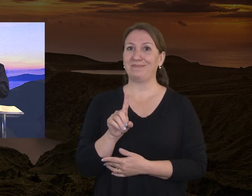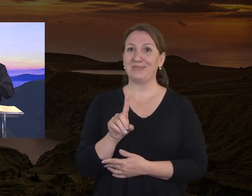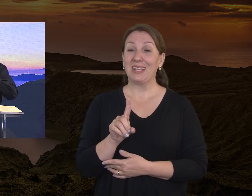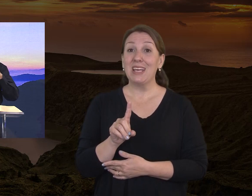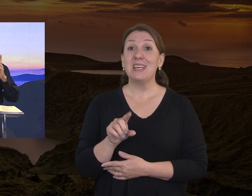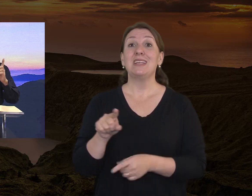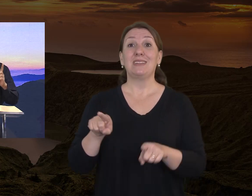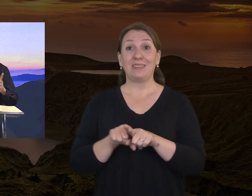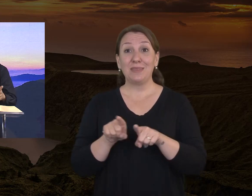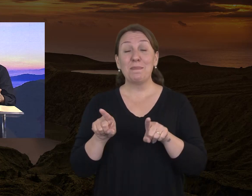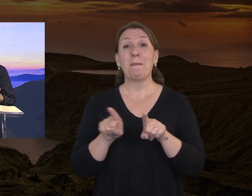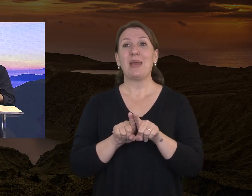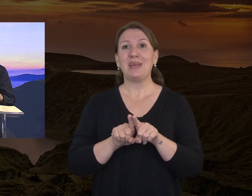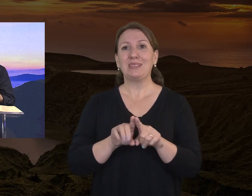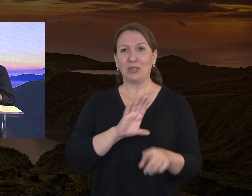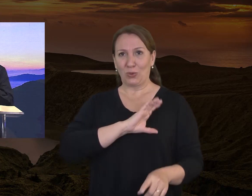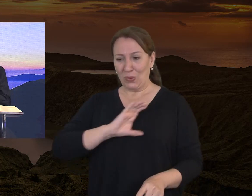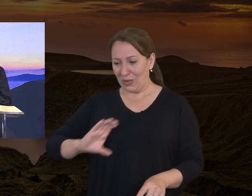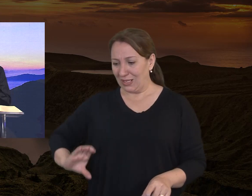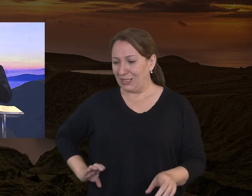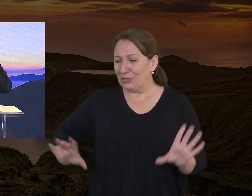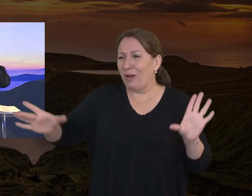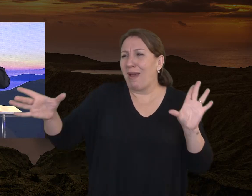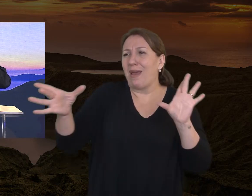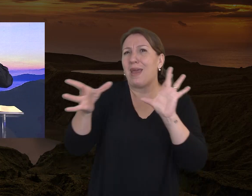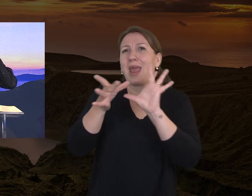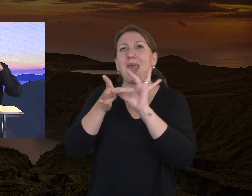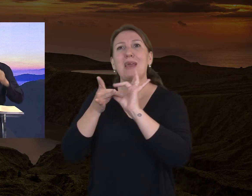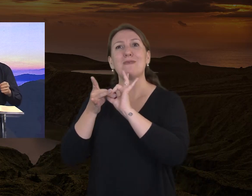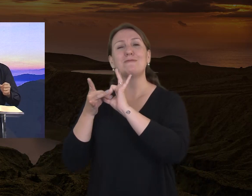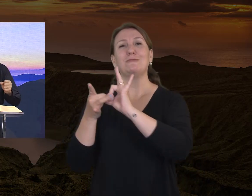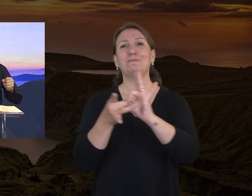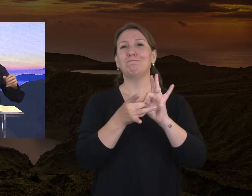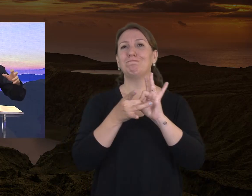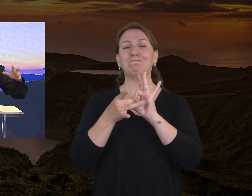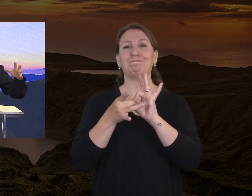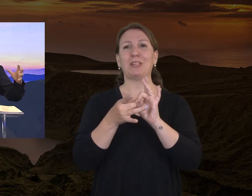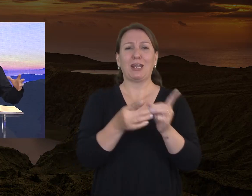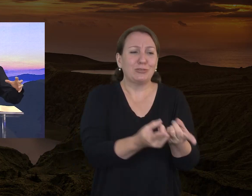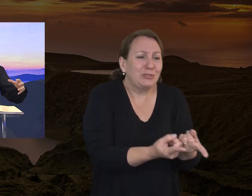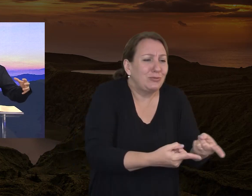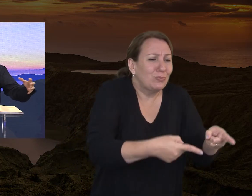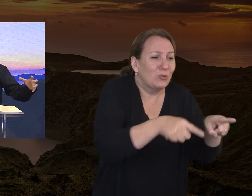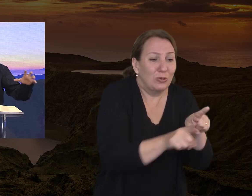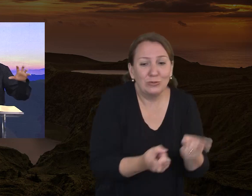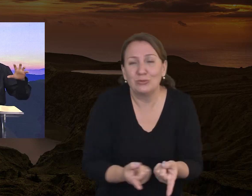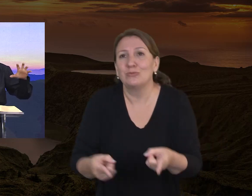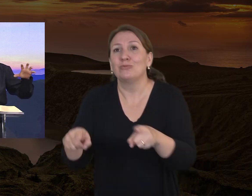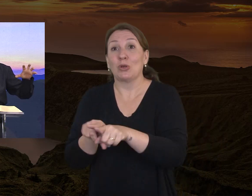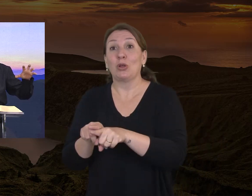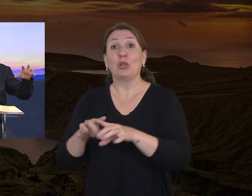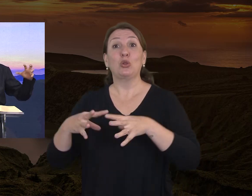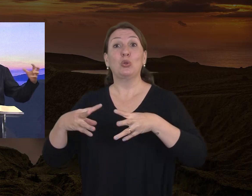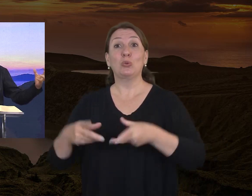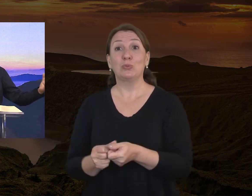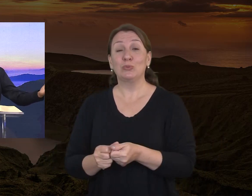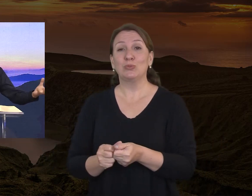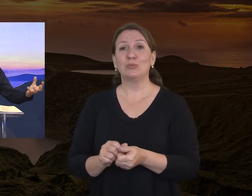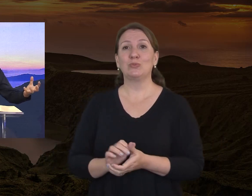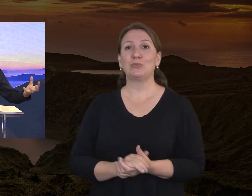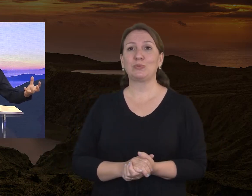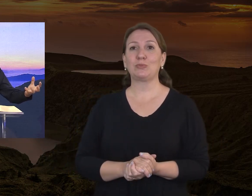todas as coisas em Cristo. Por quê? Porque como Deus vai reconectar todas